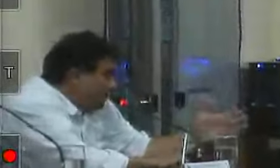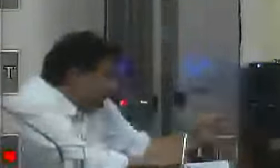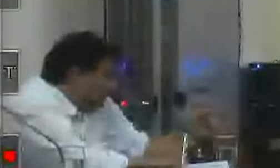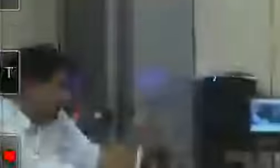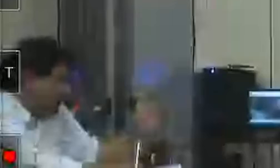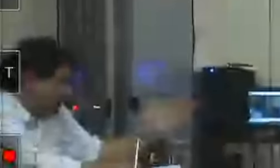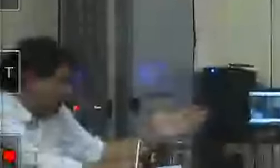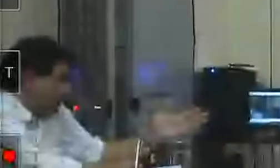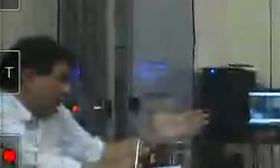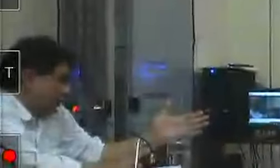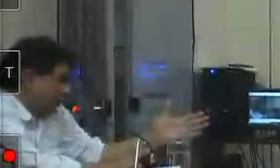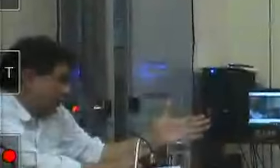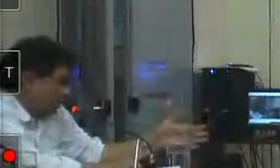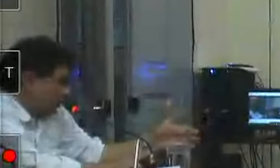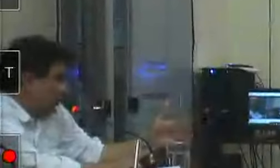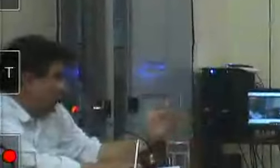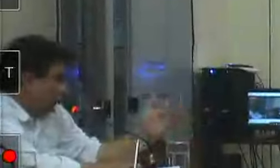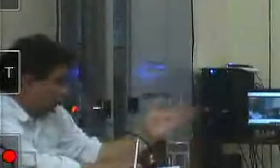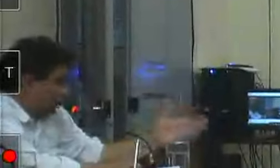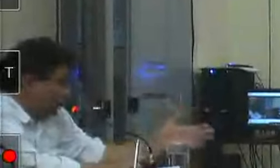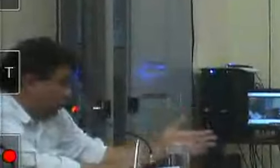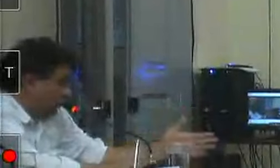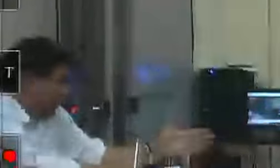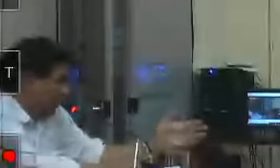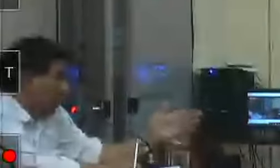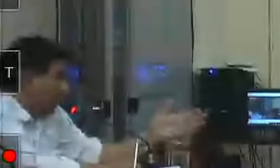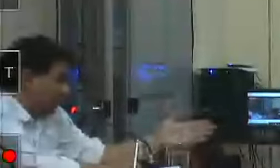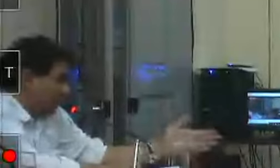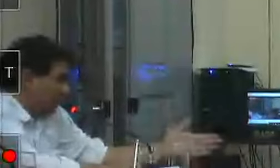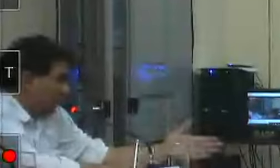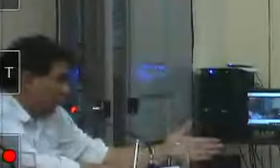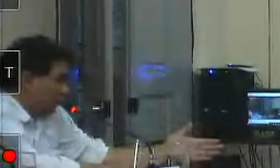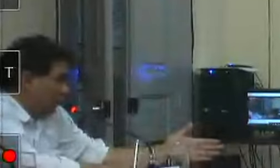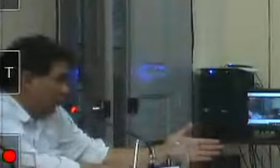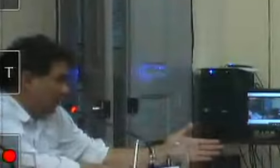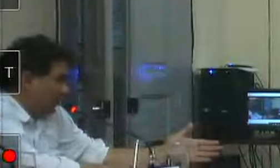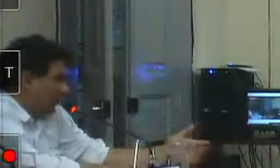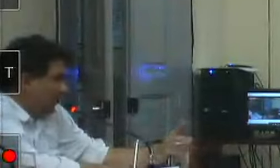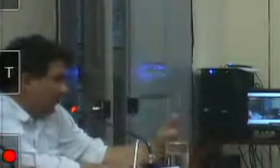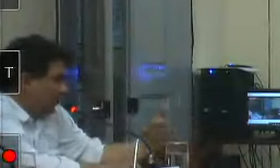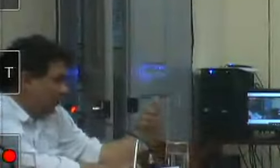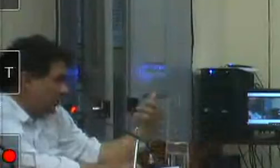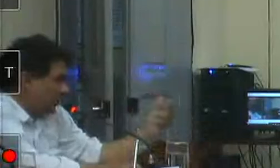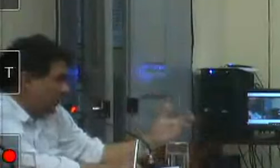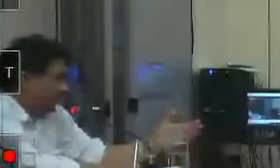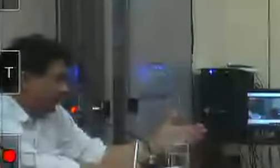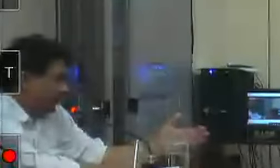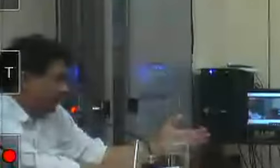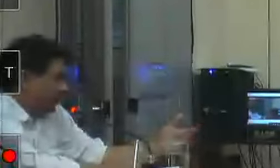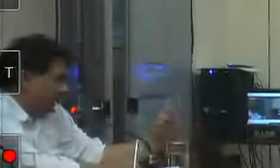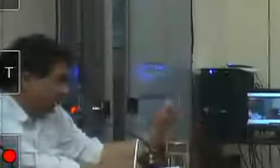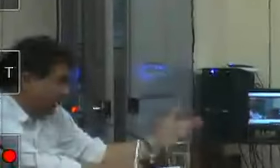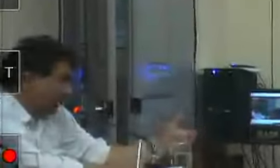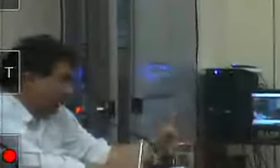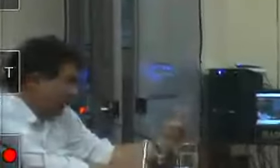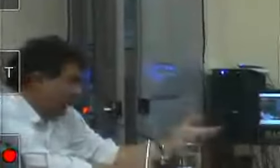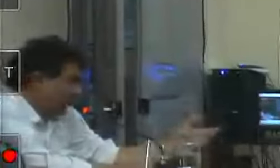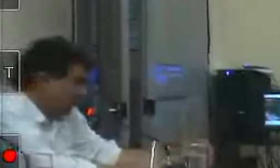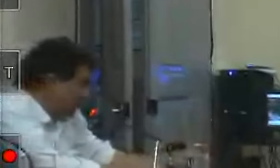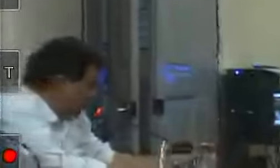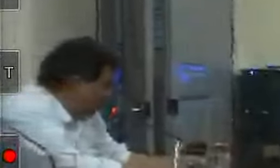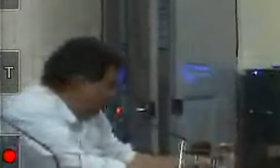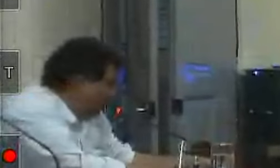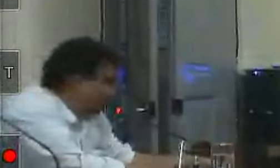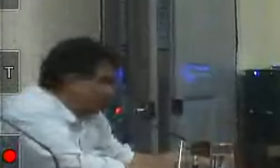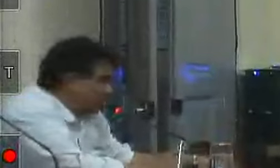porque 90% praticamente dos problemas de joelho se resolve com artroscopia. E a gente está perdendo, né? Perdendo e perdendo